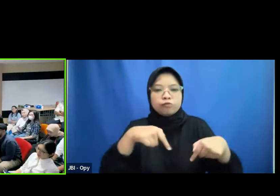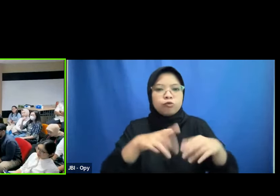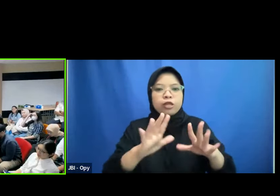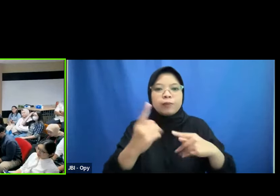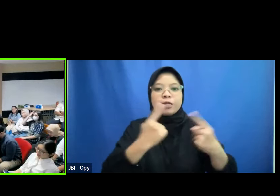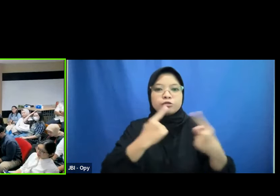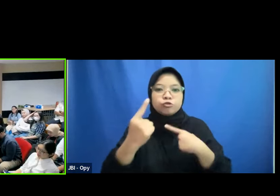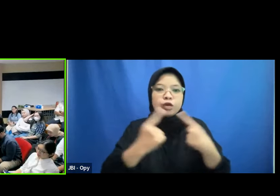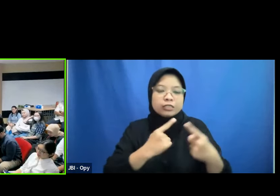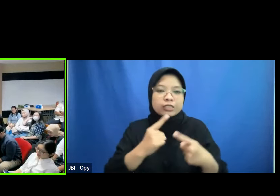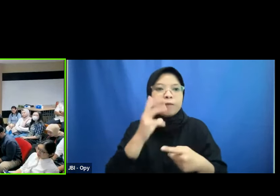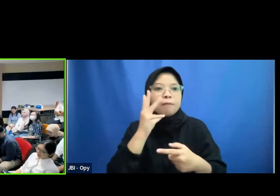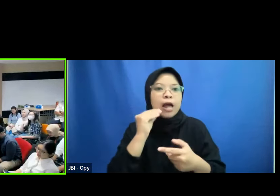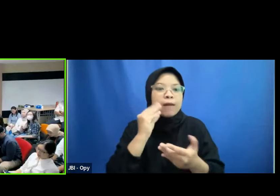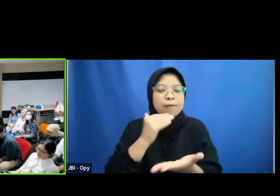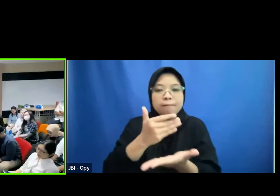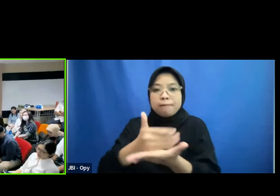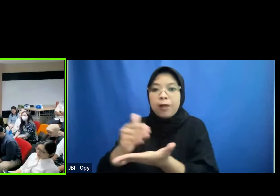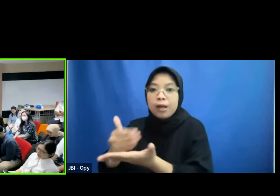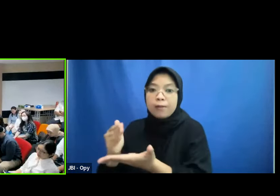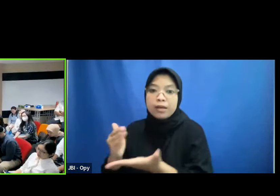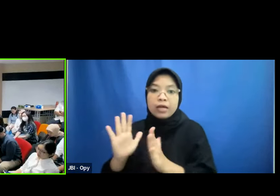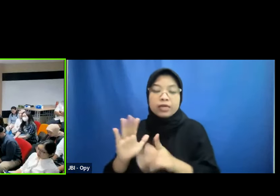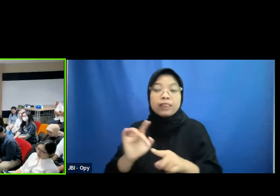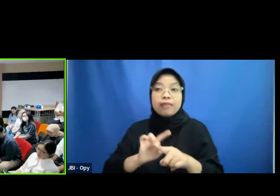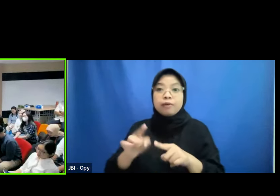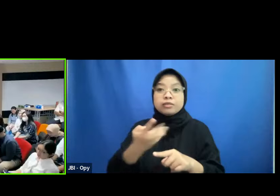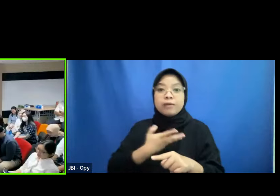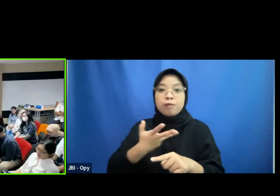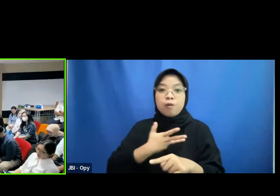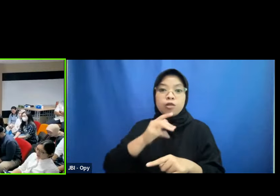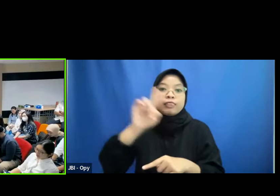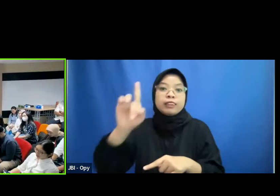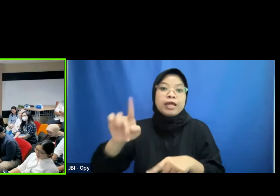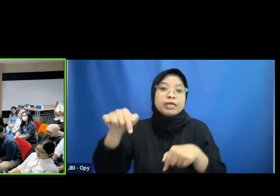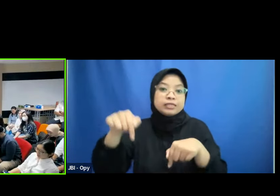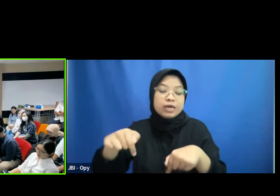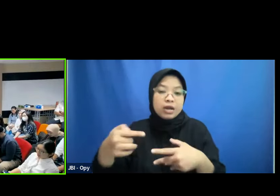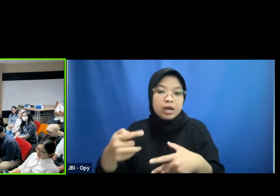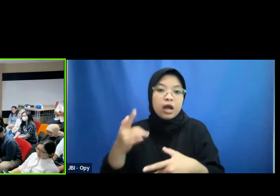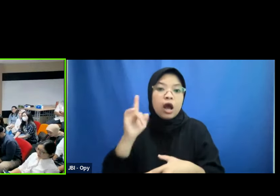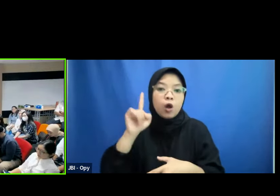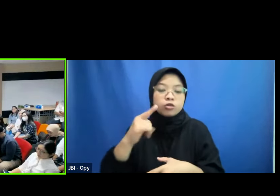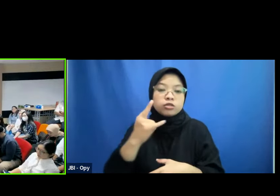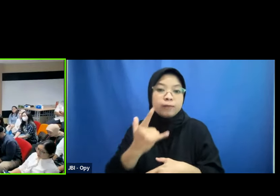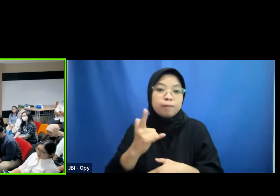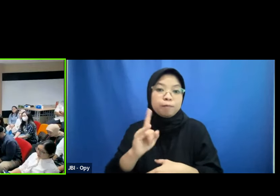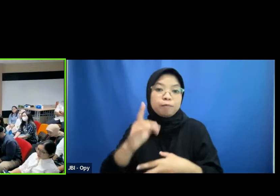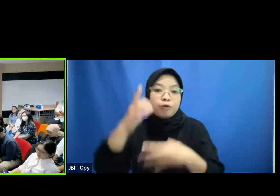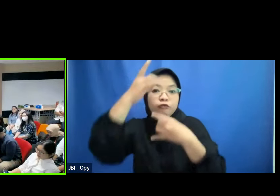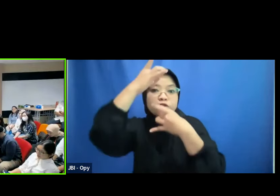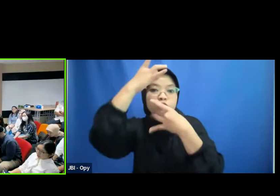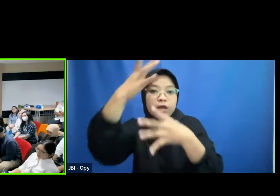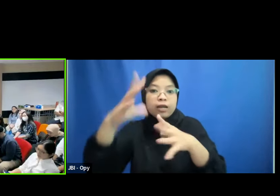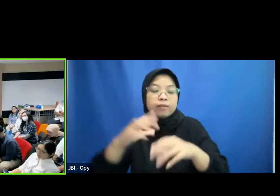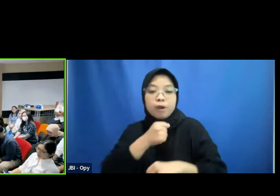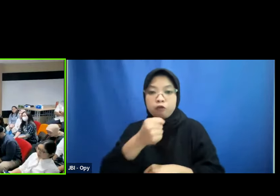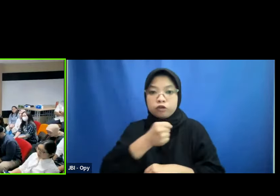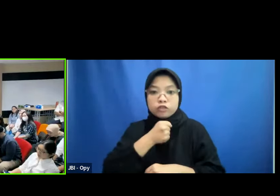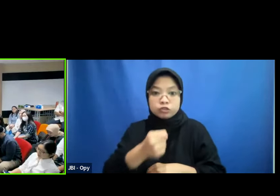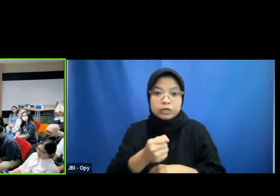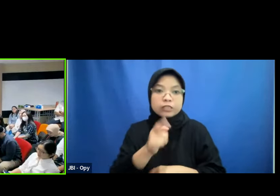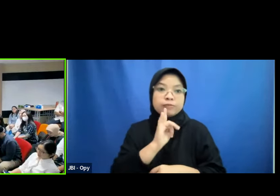interviewion our nah pertanyaan saya in the me Pak kita tetap harus profal during the